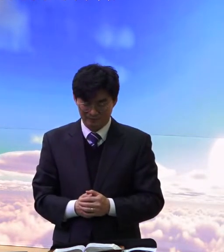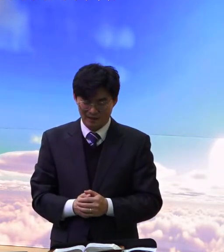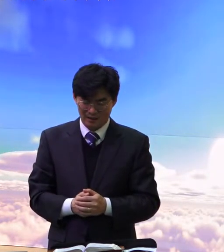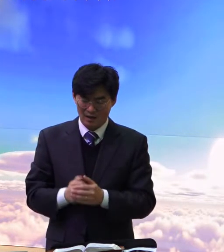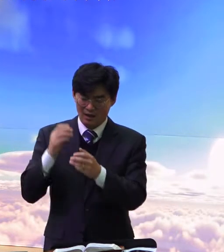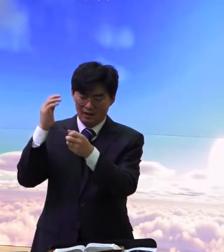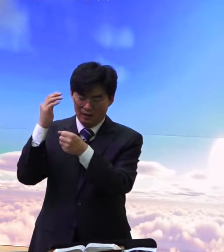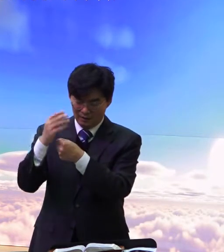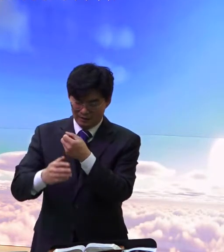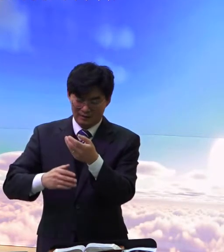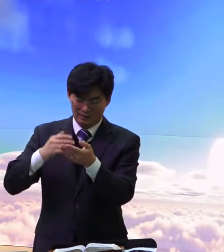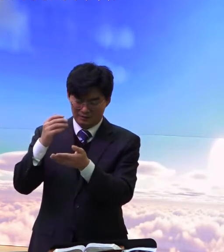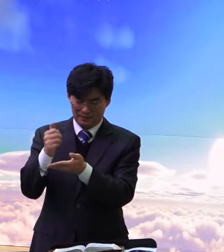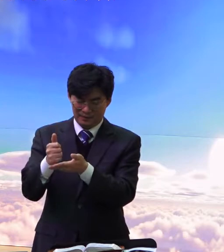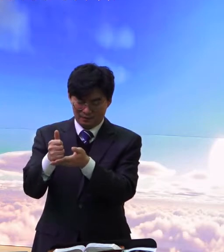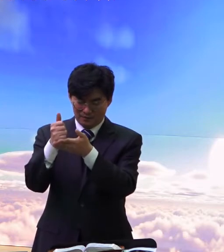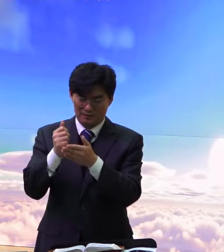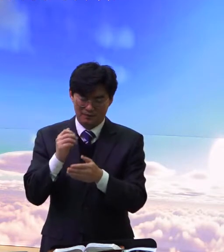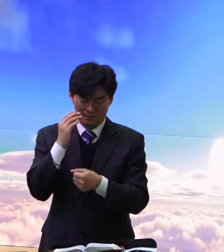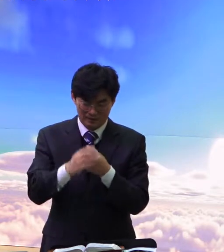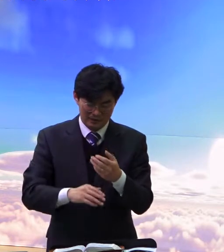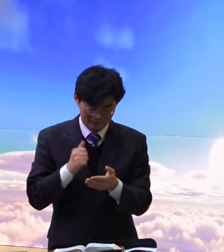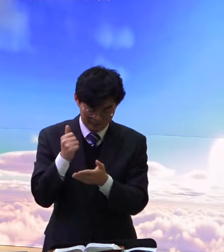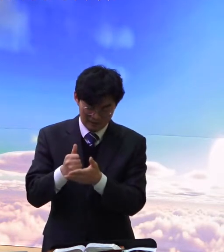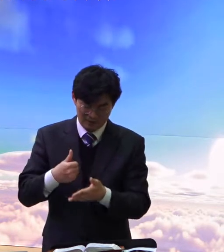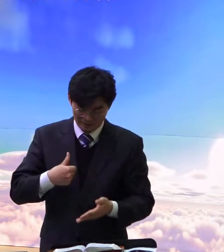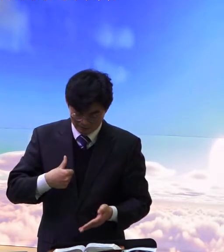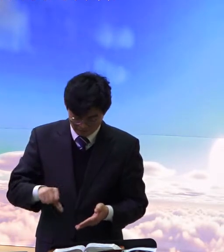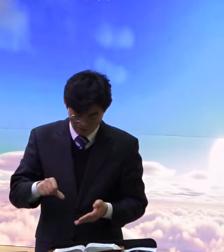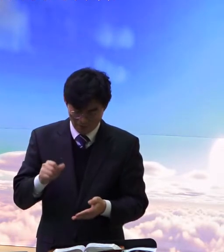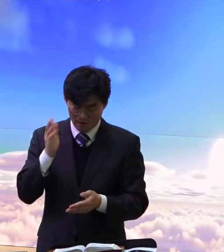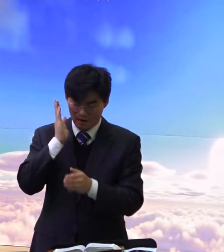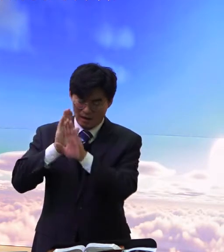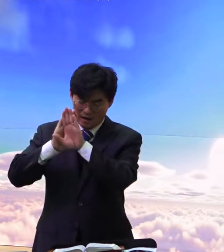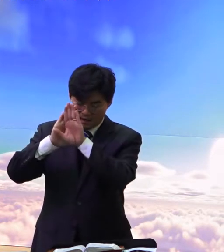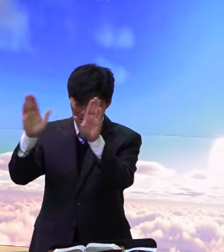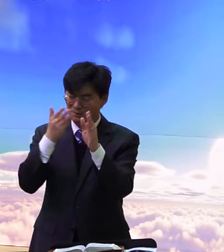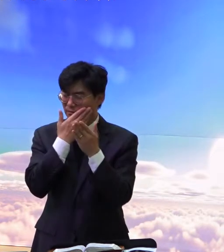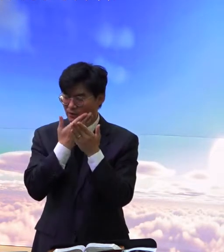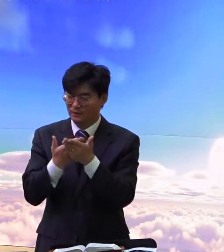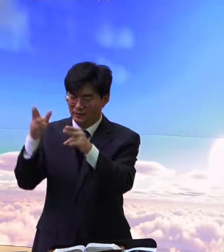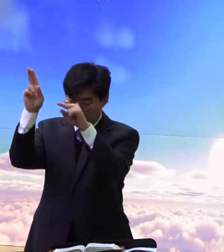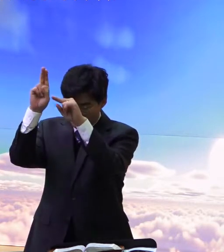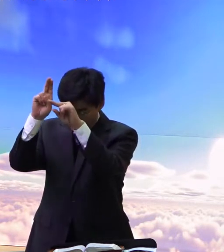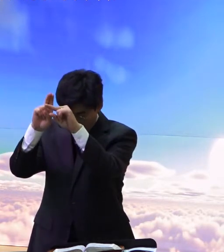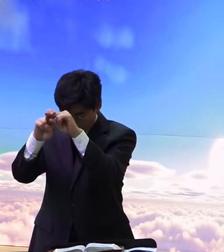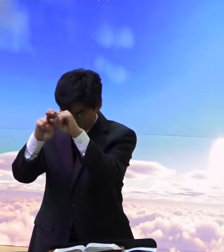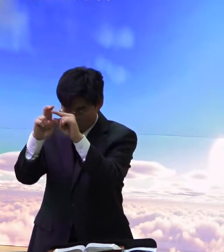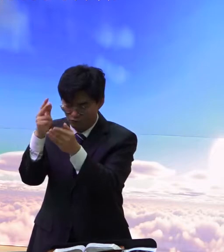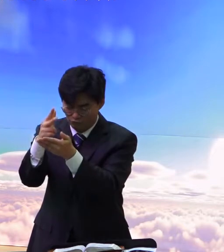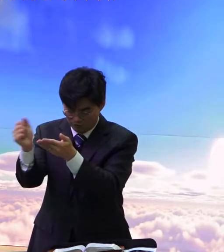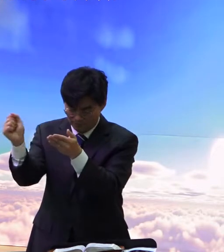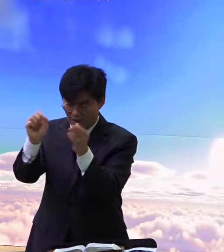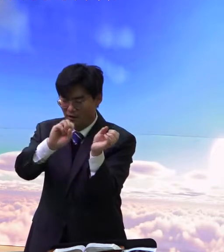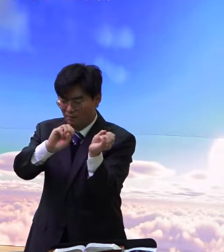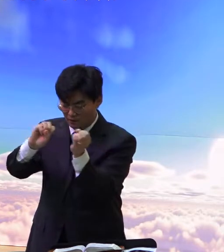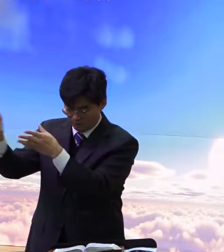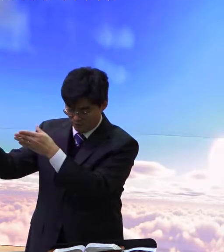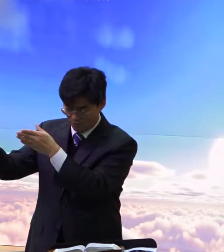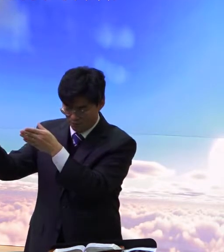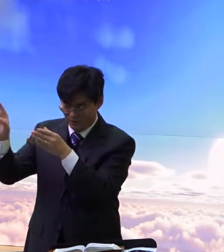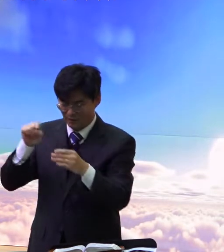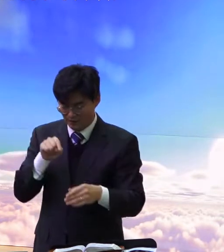하나님이시고 하나님의 아들이시고 하늘 보좌에 계셨던 주님께서 모든 것을 다 내려놓고